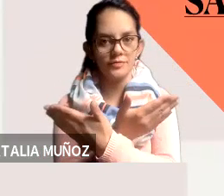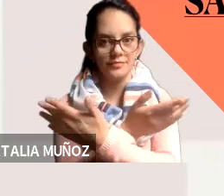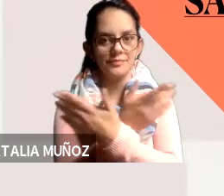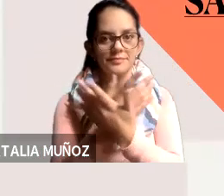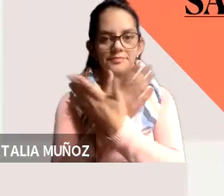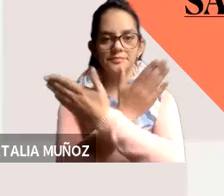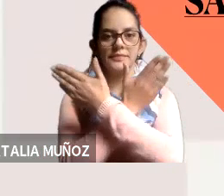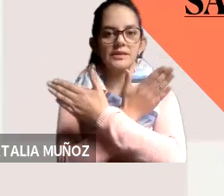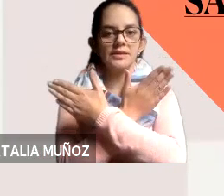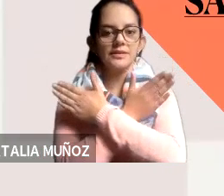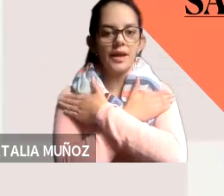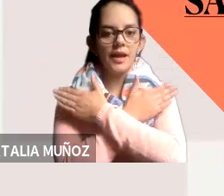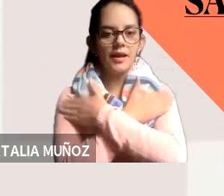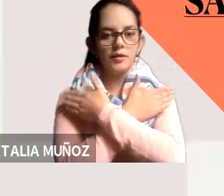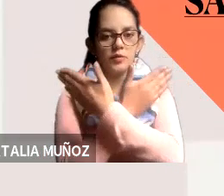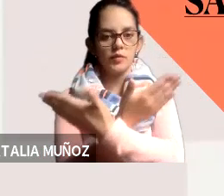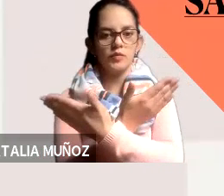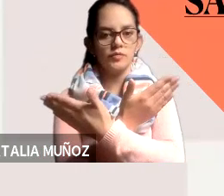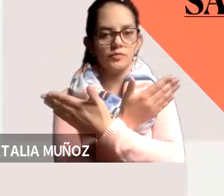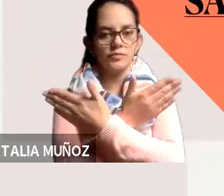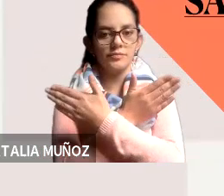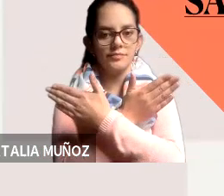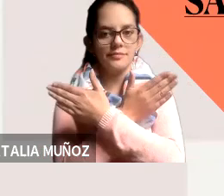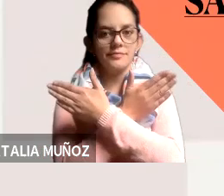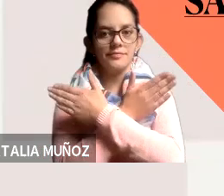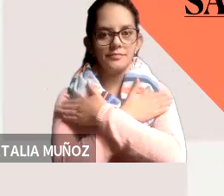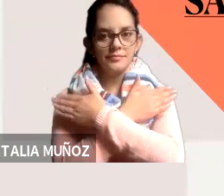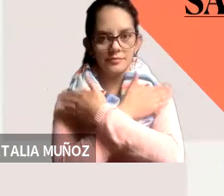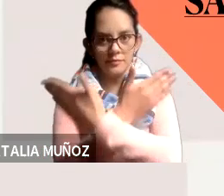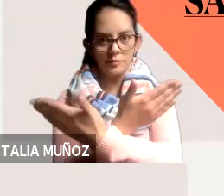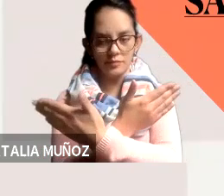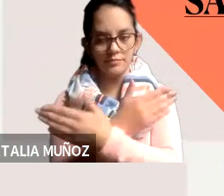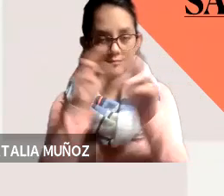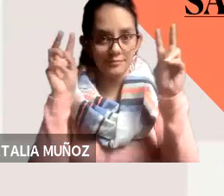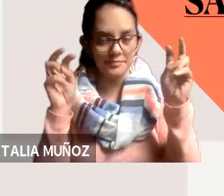El tema de hoy es saludos. Como es la seña, es así.